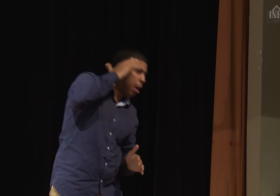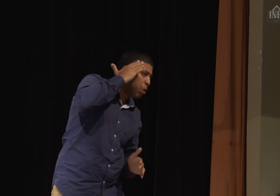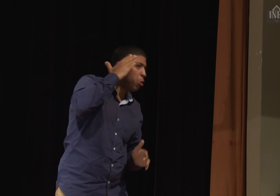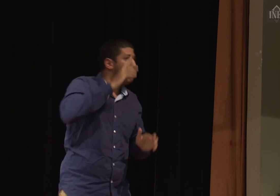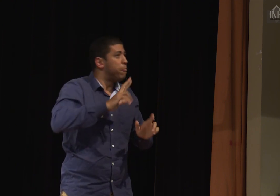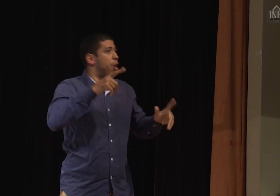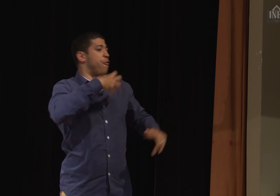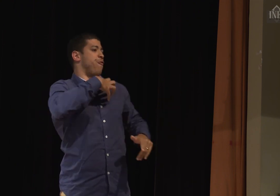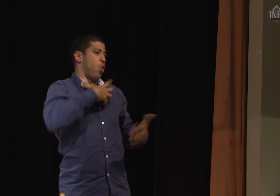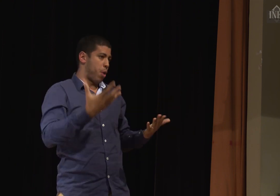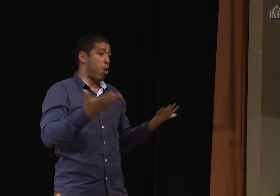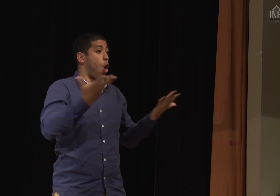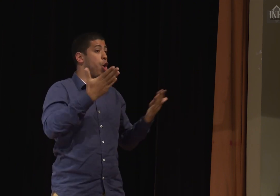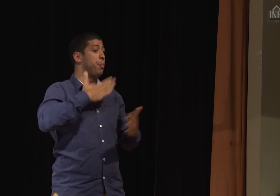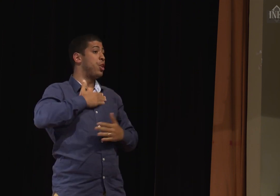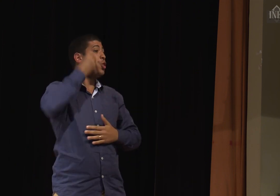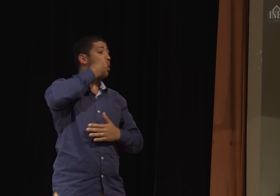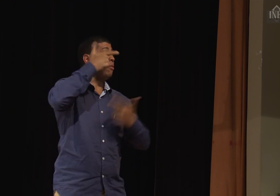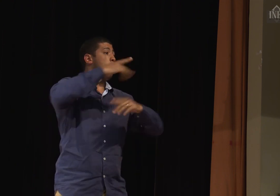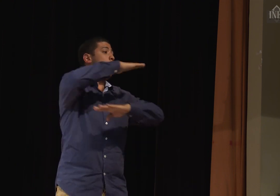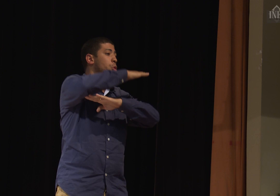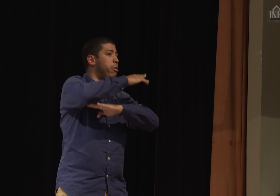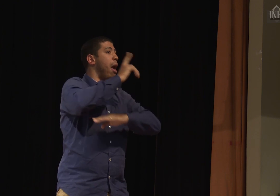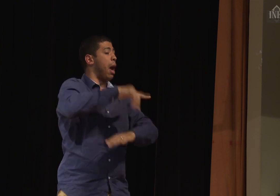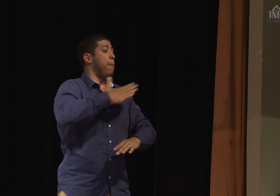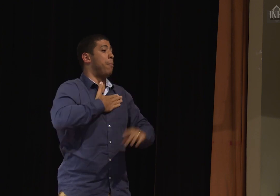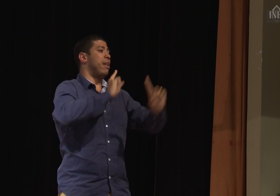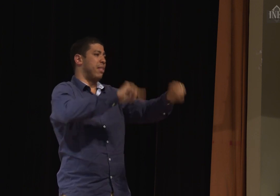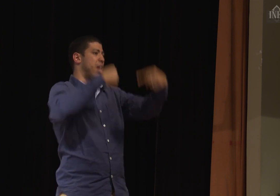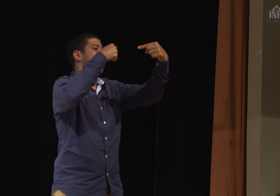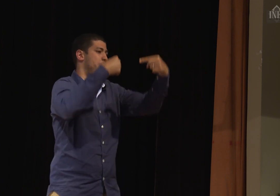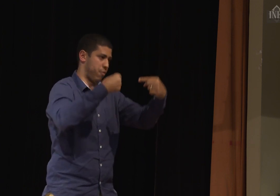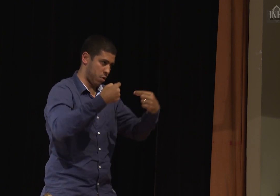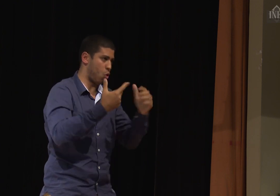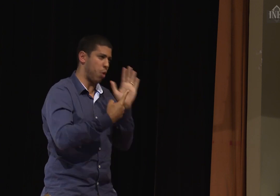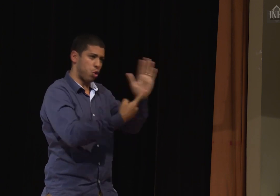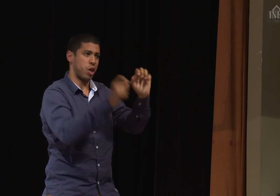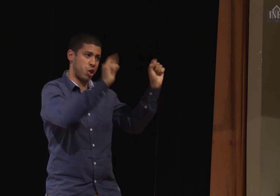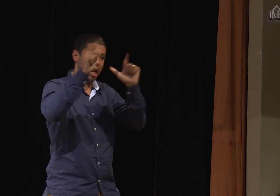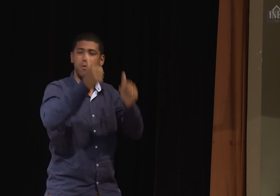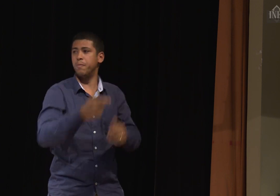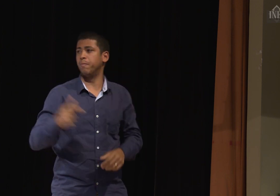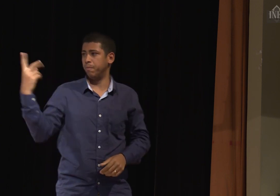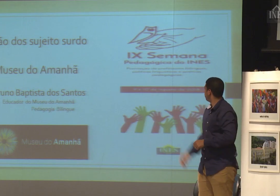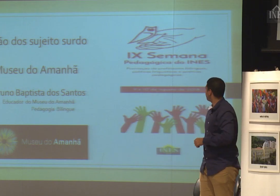museu. E, enfim, eu vou compartilhar a minha experiência, né, que na realidade foi um